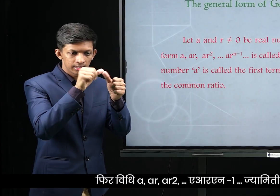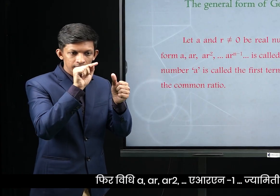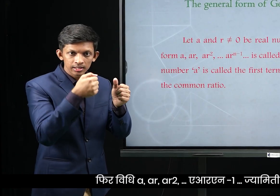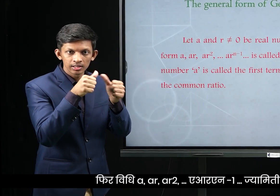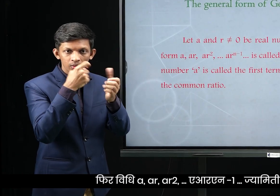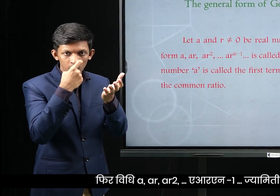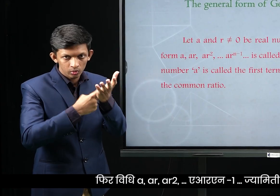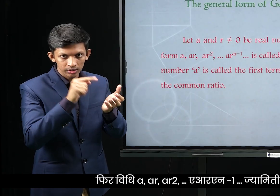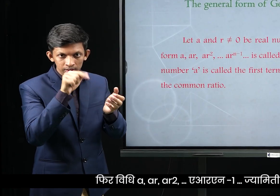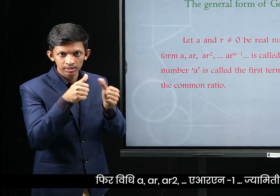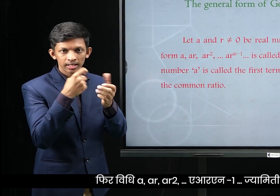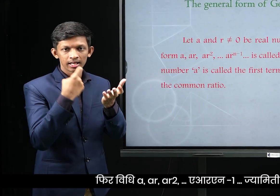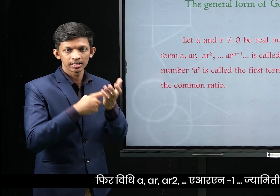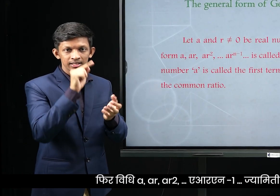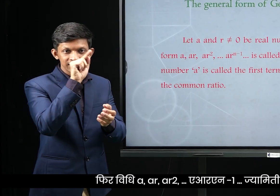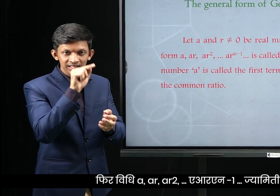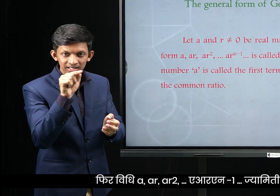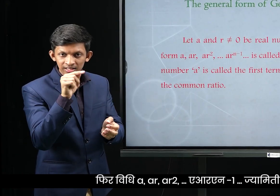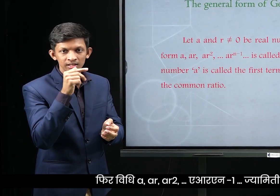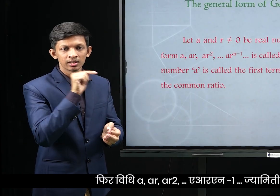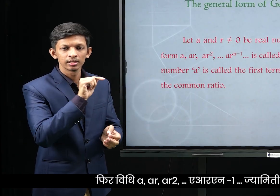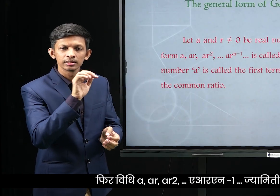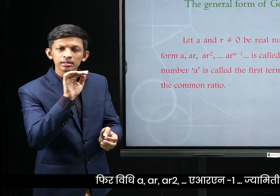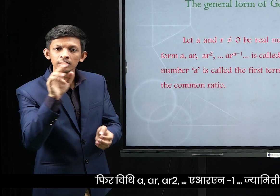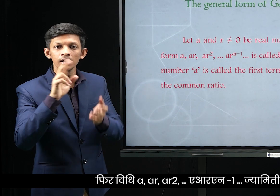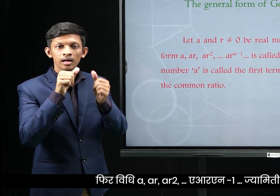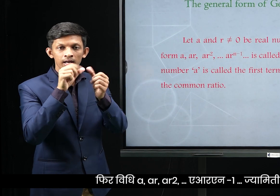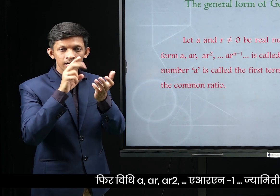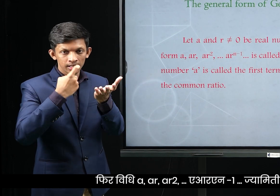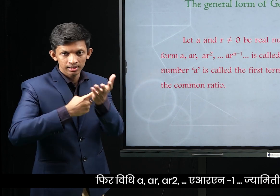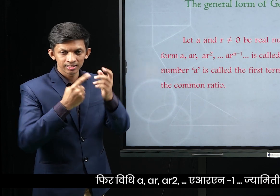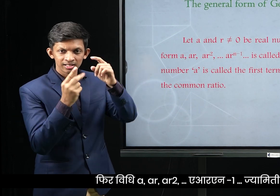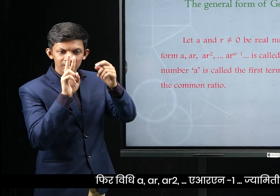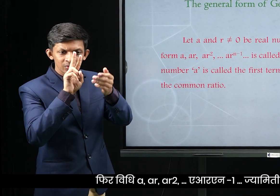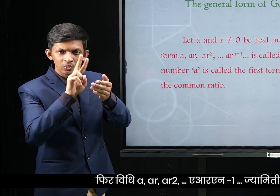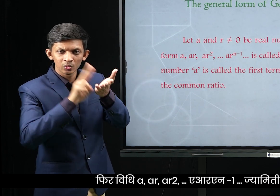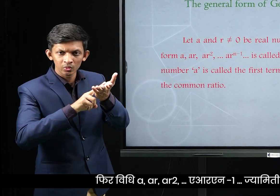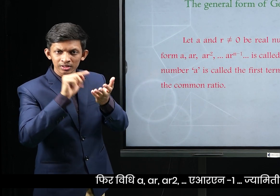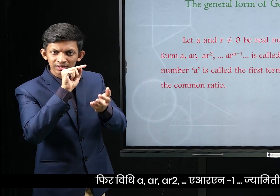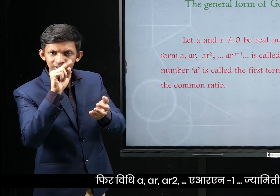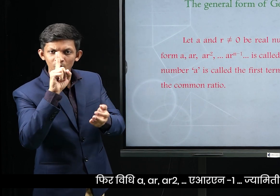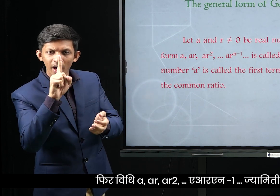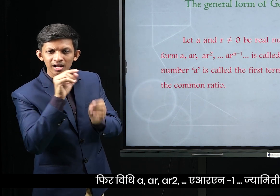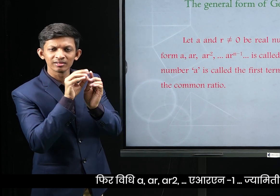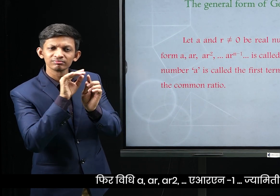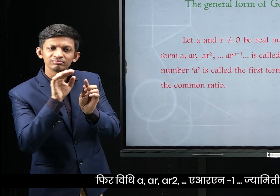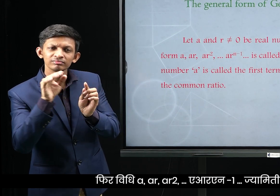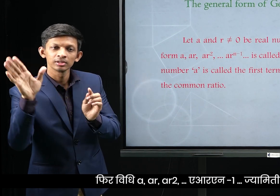A, AR, AR2 अप टू ARn-1 ज्यामितीय प्रगति का कहा जाता